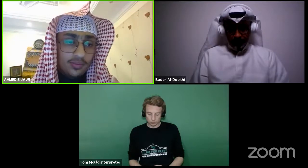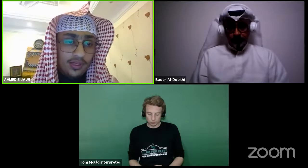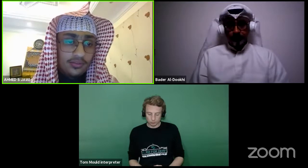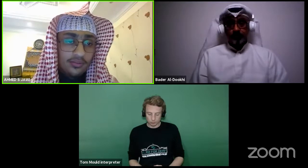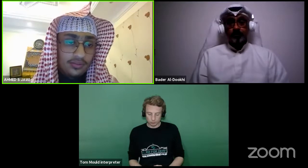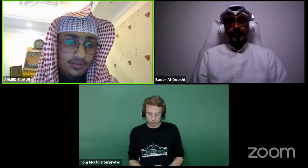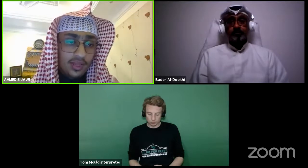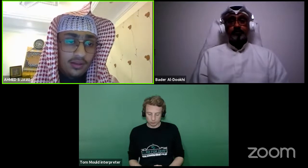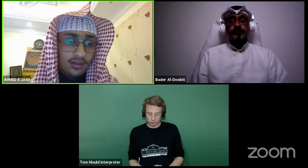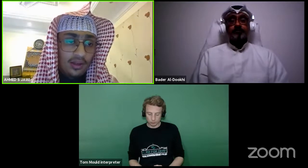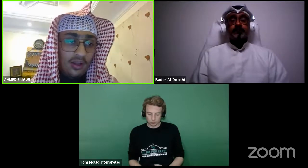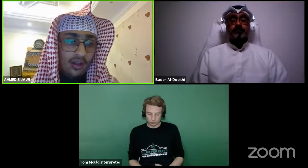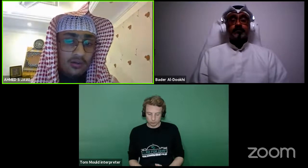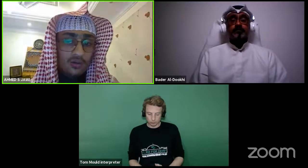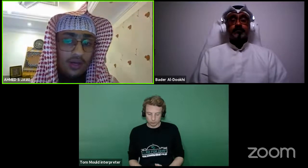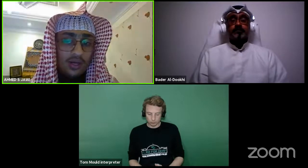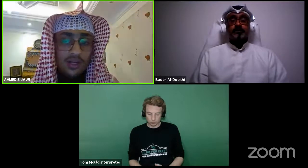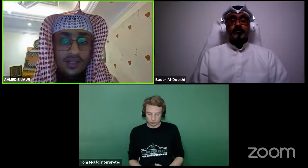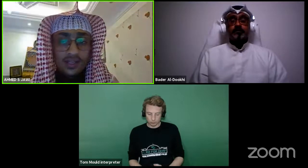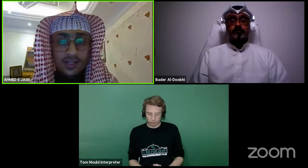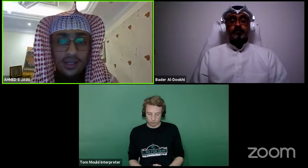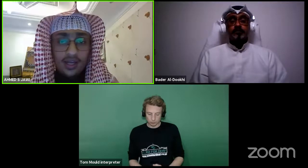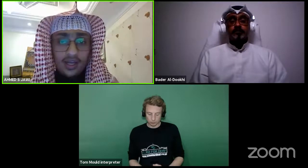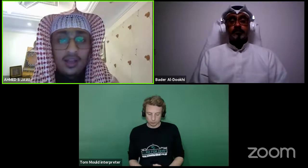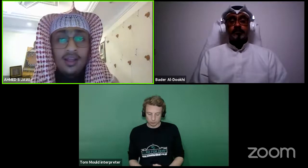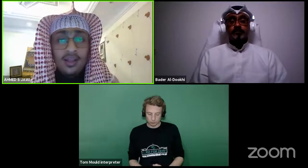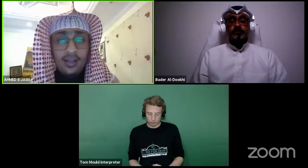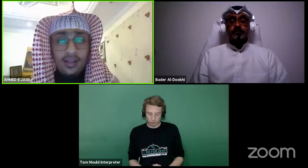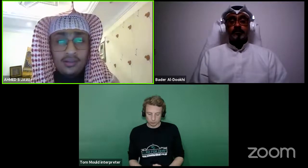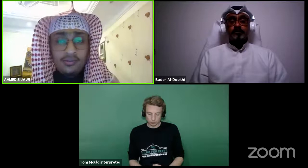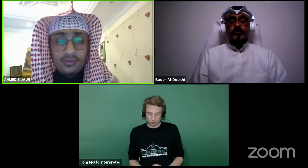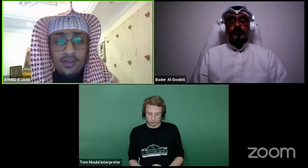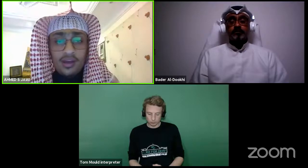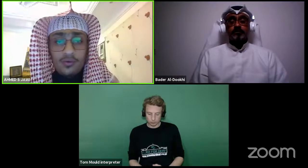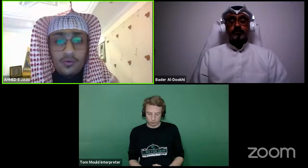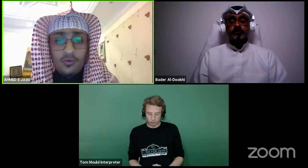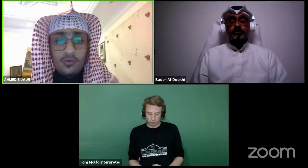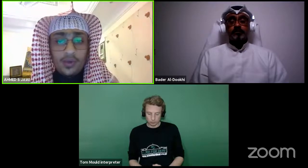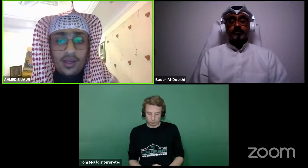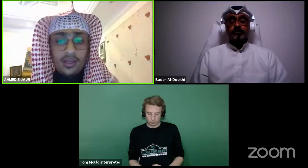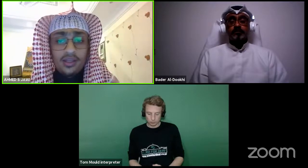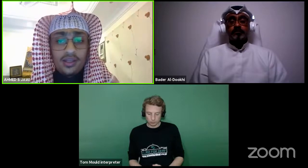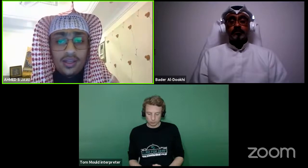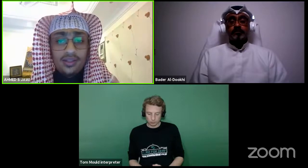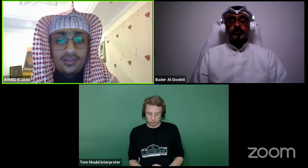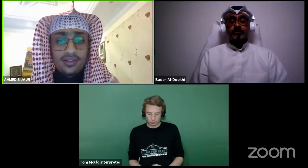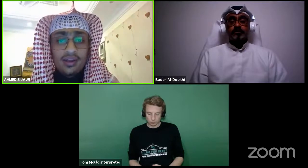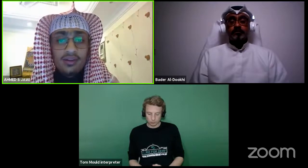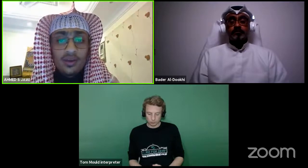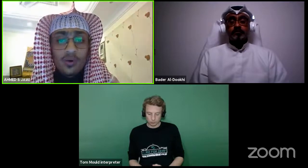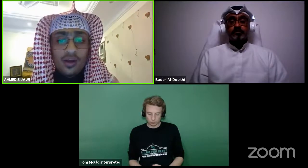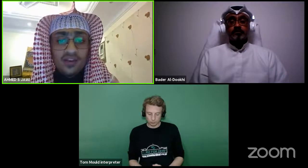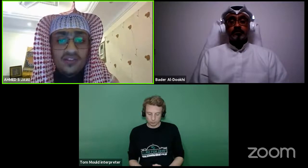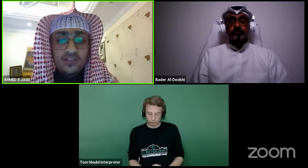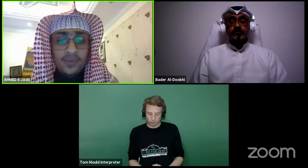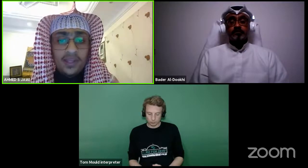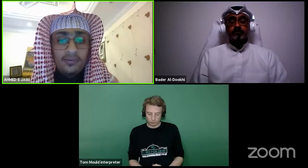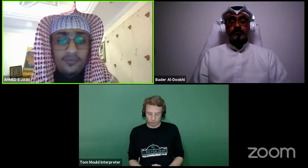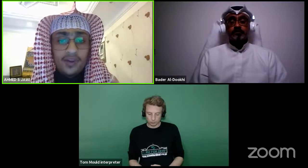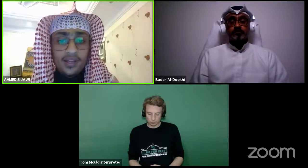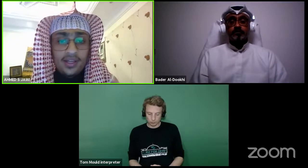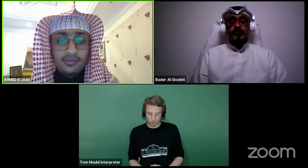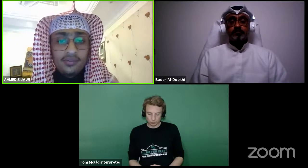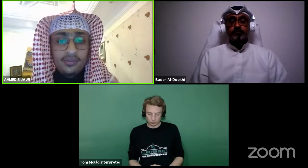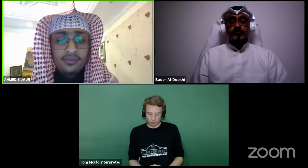قد من الله علينا إنه من يتق